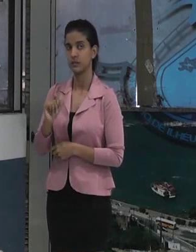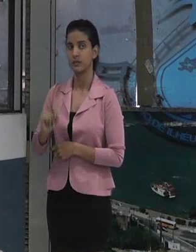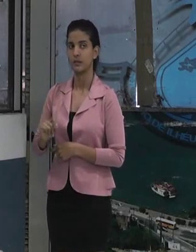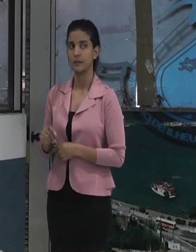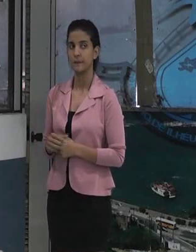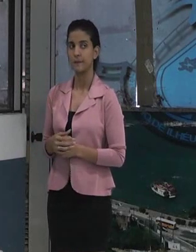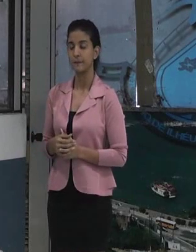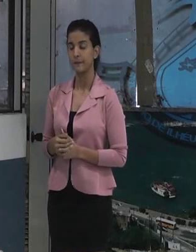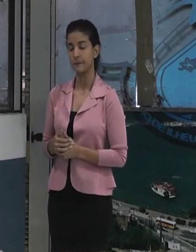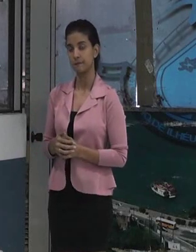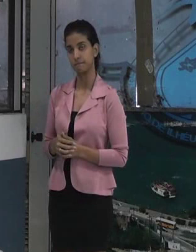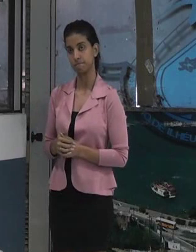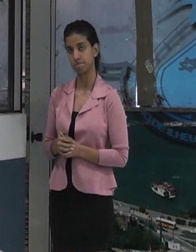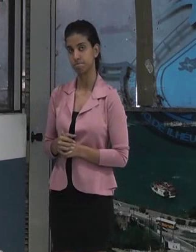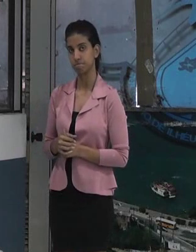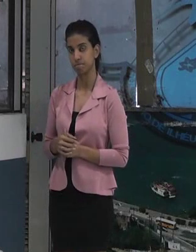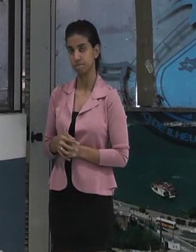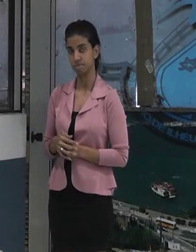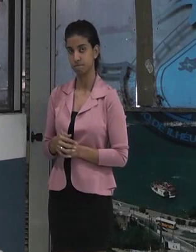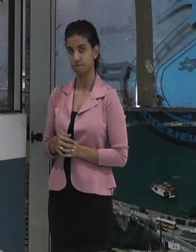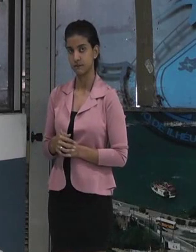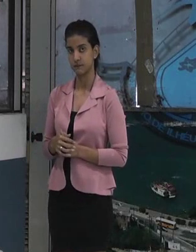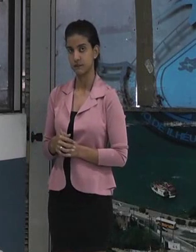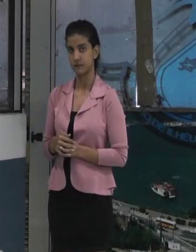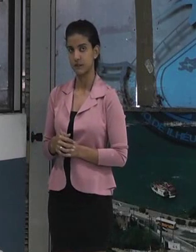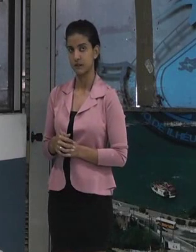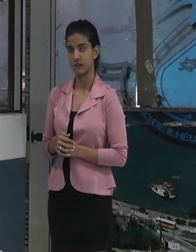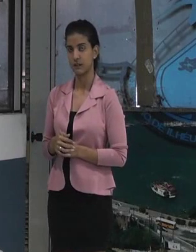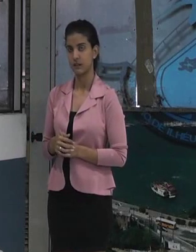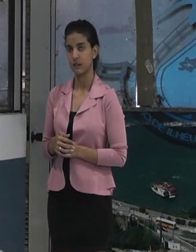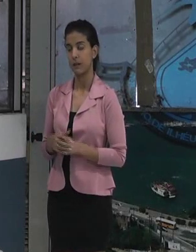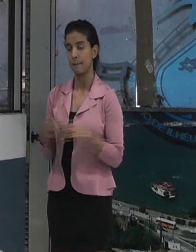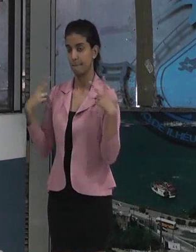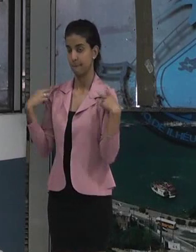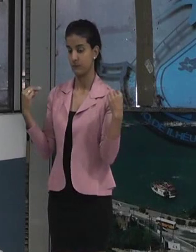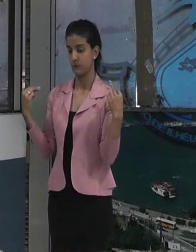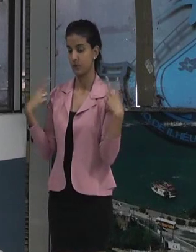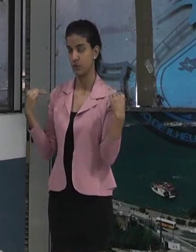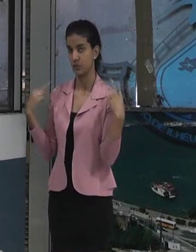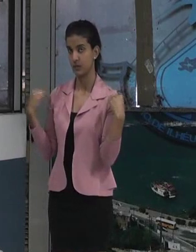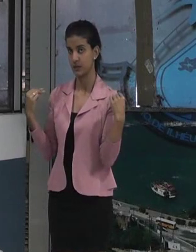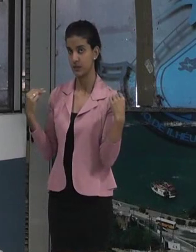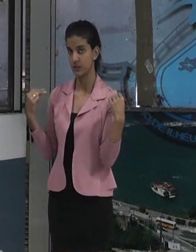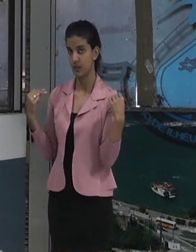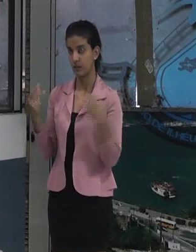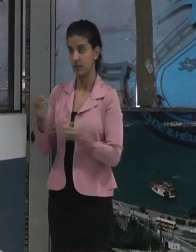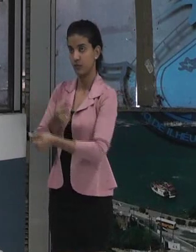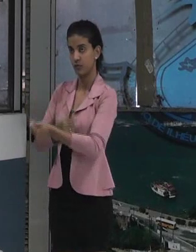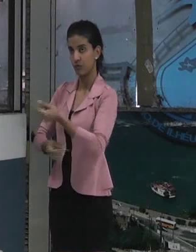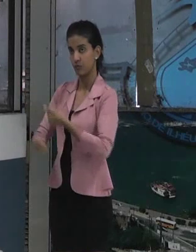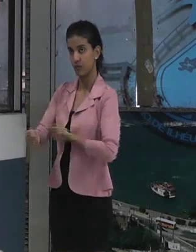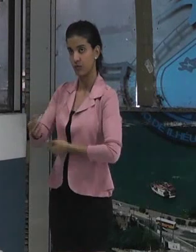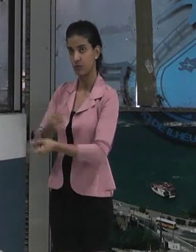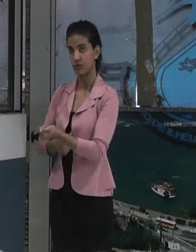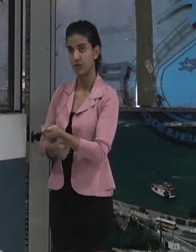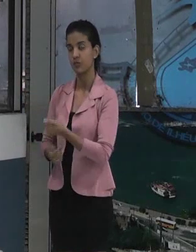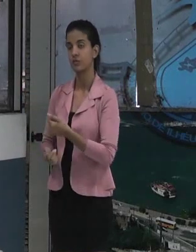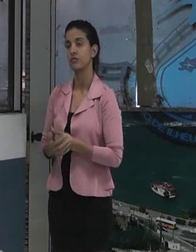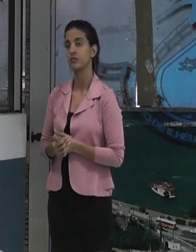município, de que só poderá ter motorista sem cobrador